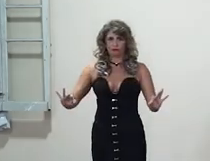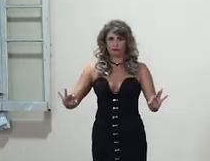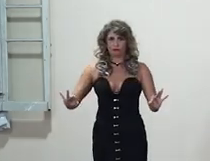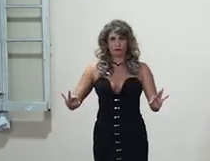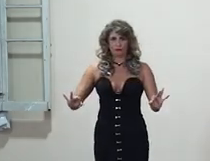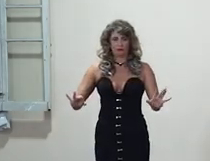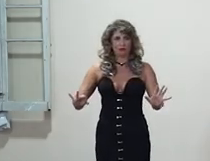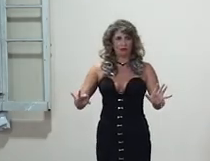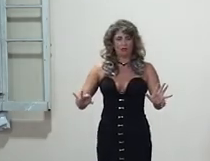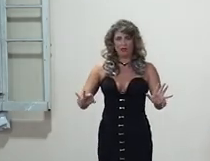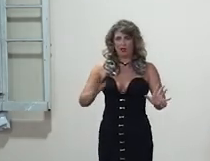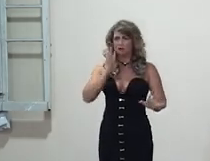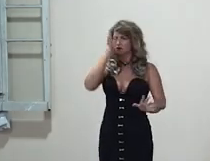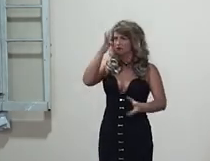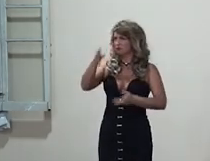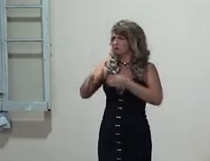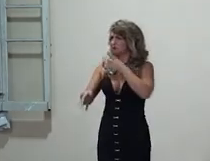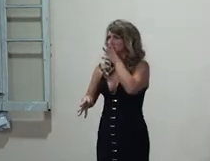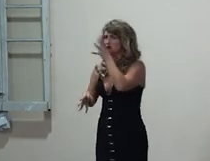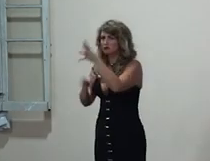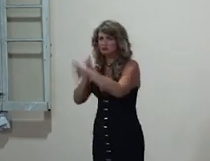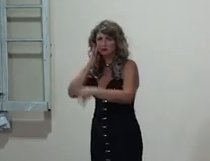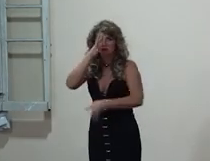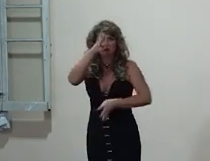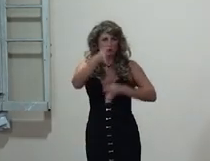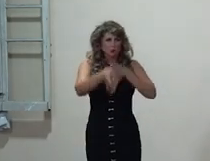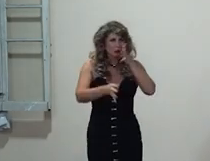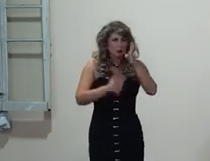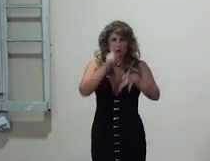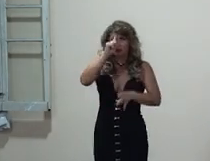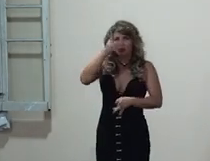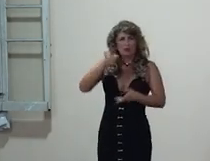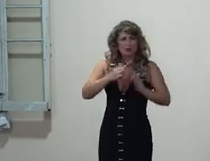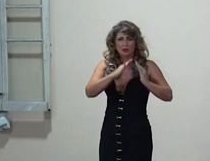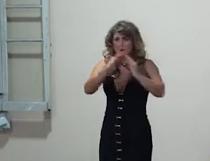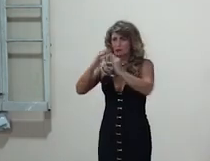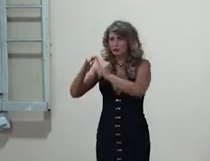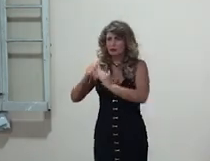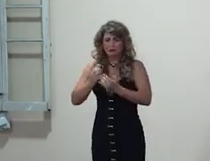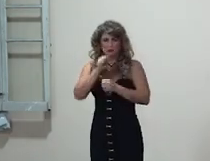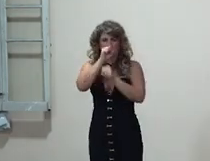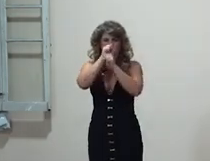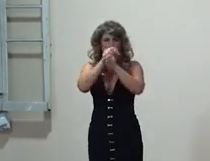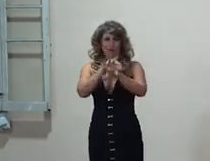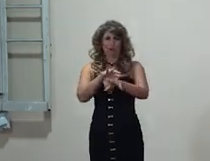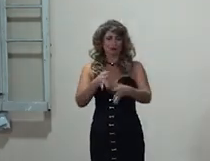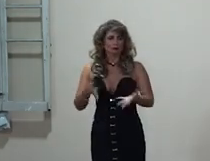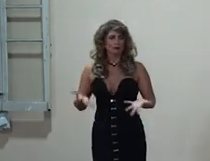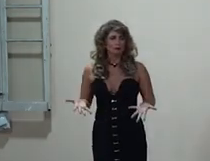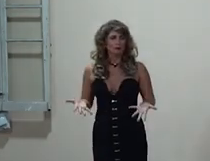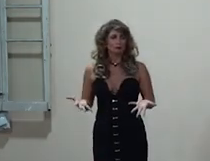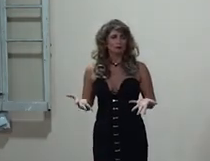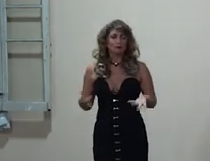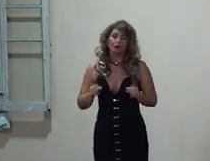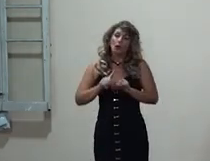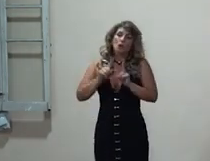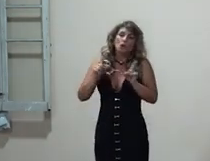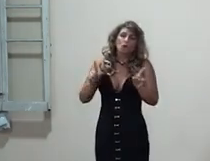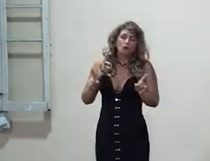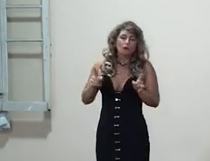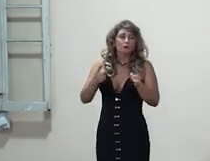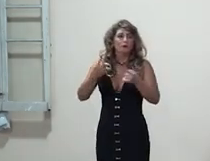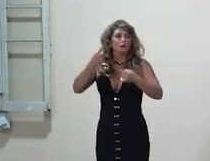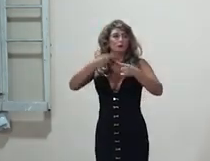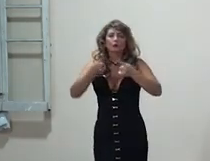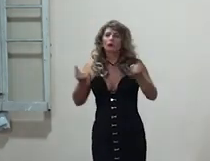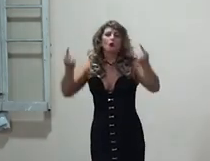do Estado sobre o direito de propriedade de uma forma absurda. Mas por que, que nós